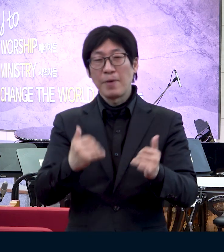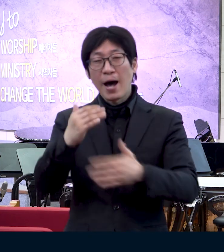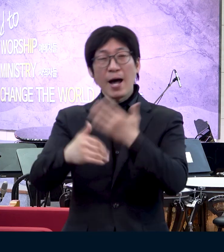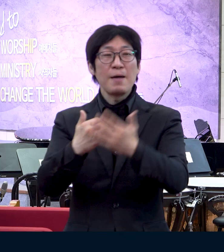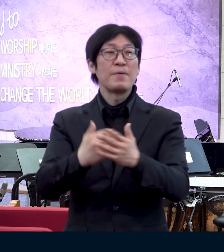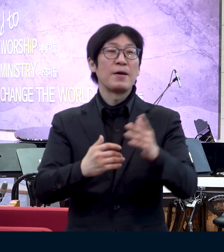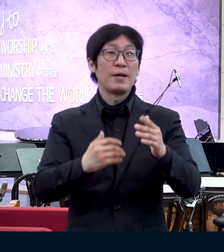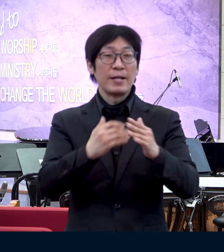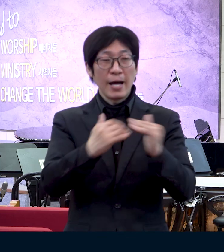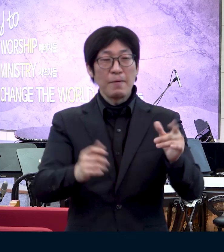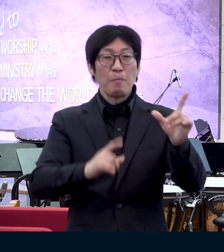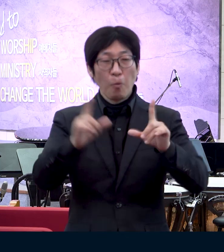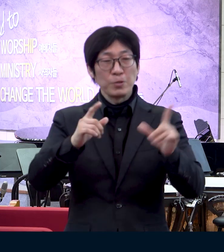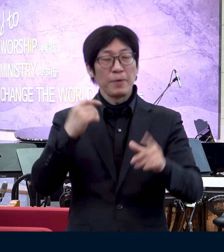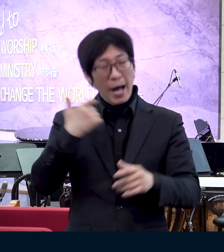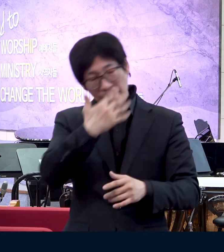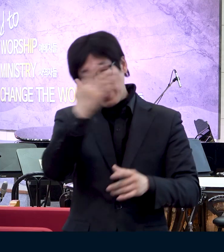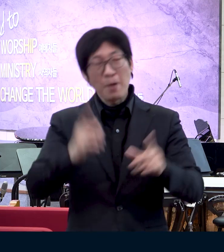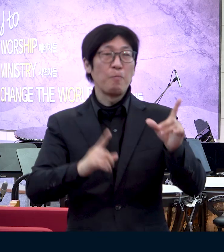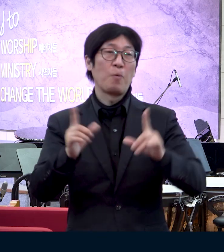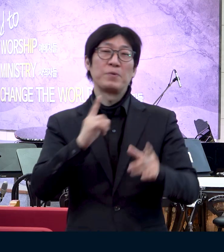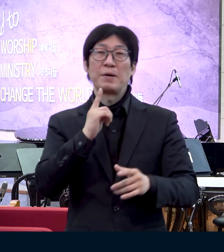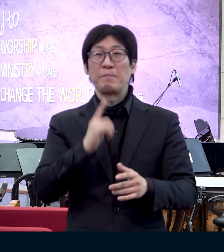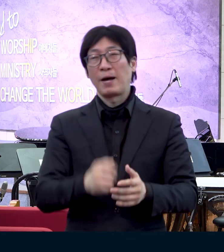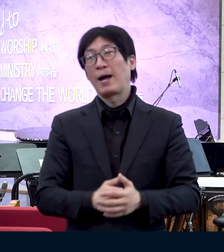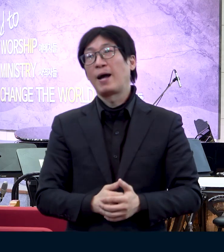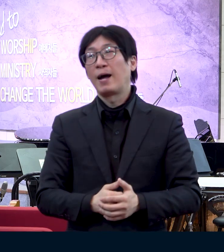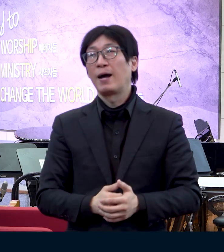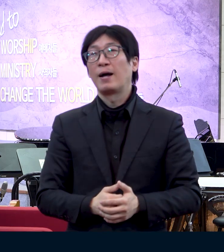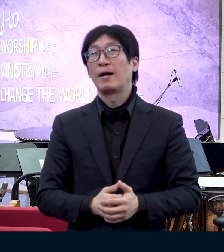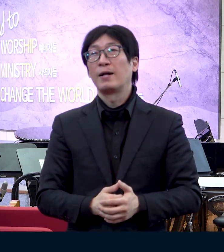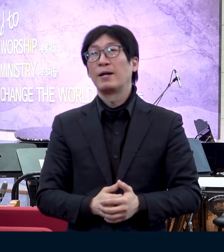모습이죠. 그게 하나님의 사람의 아름다운 모습이죠.